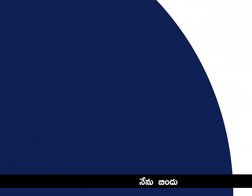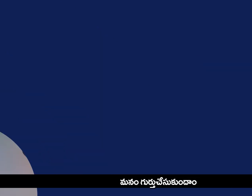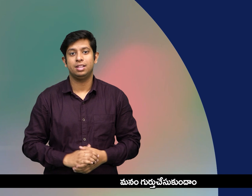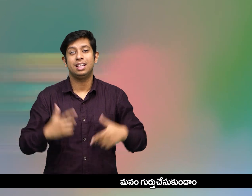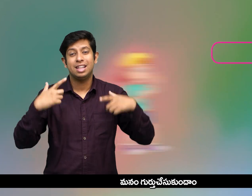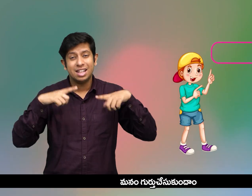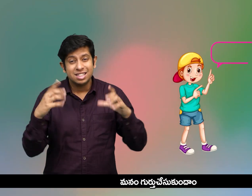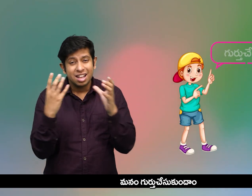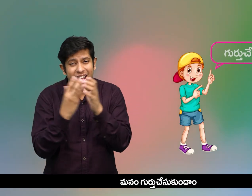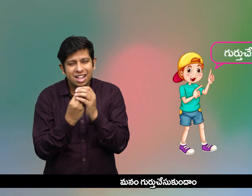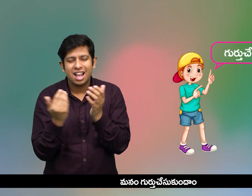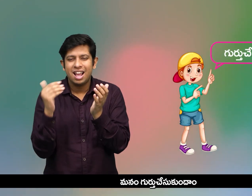మనం గుర్తుచేసుకుందాం.